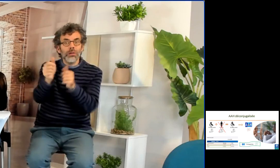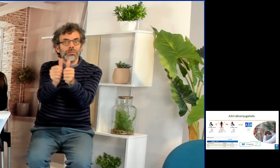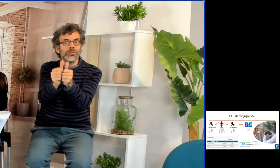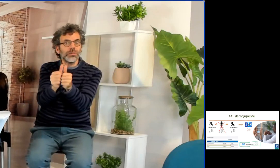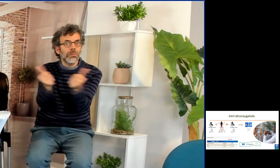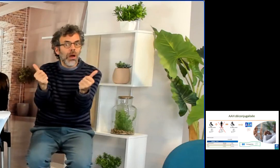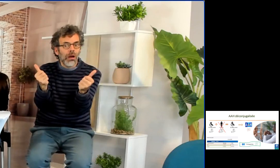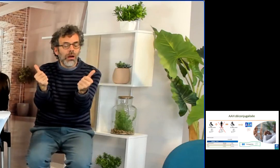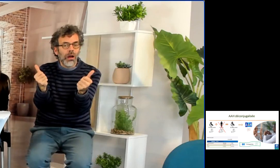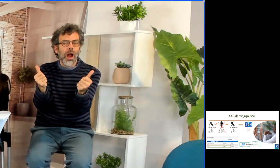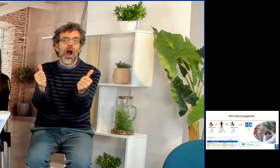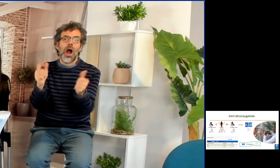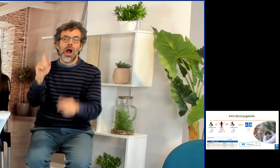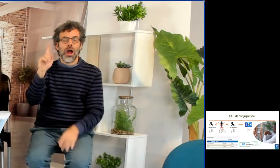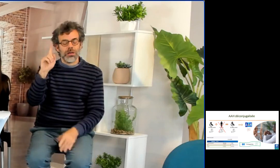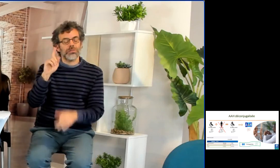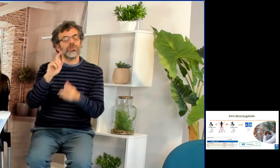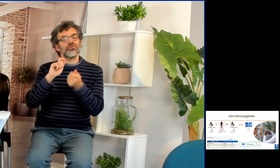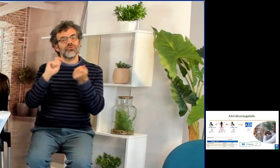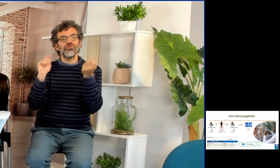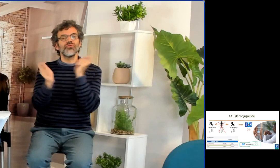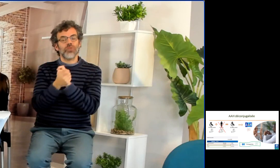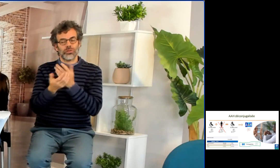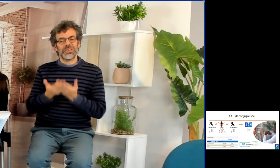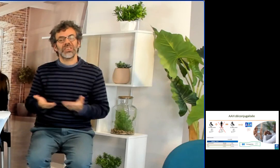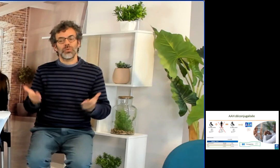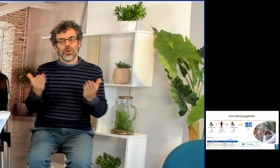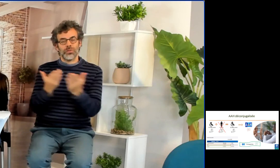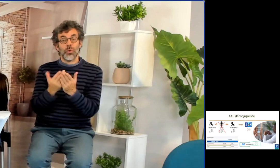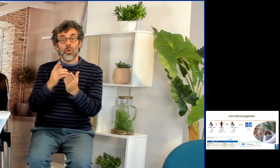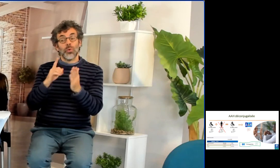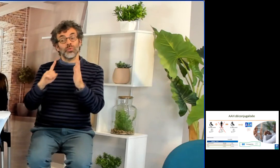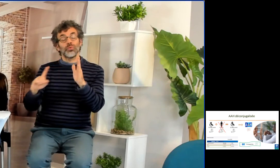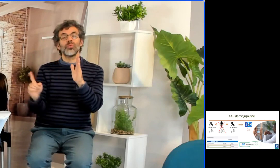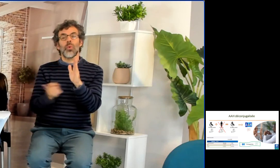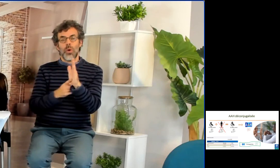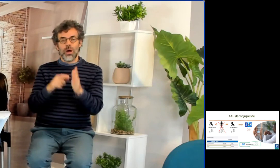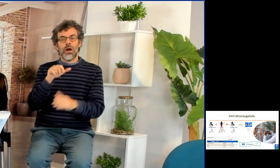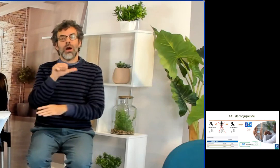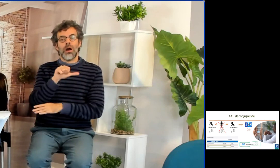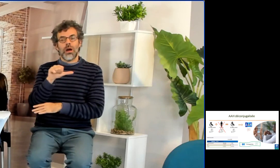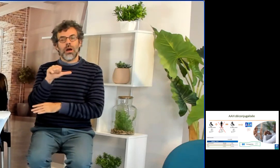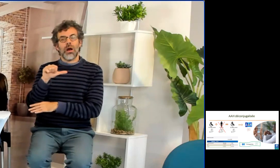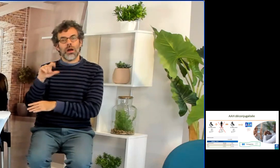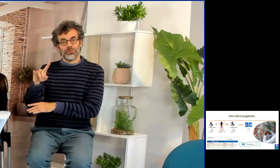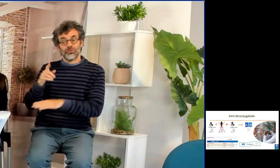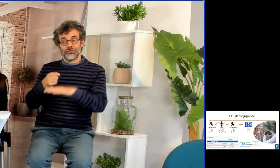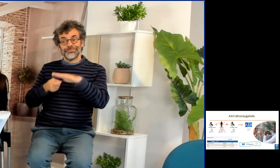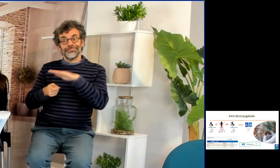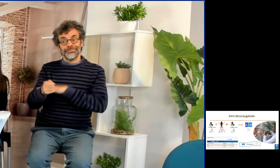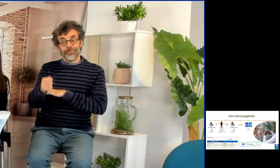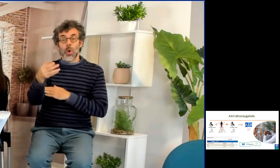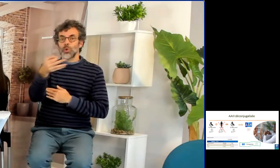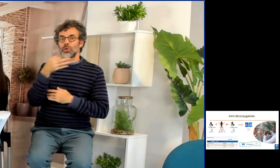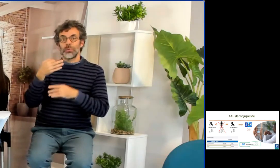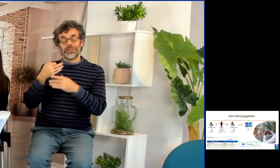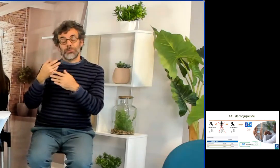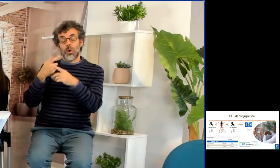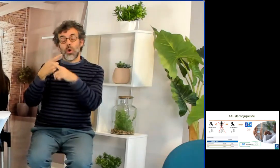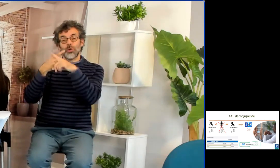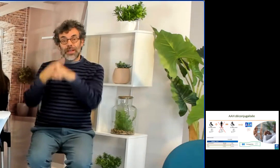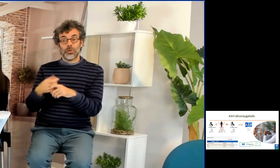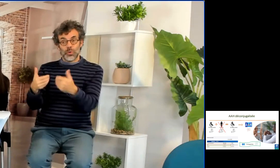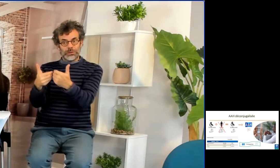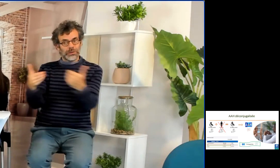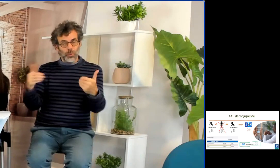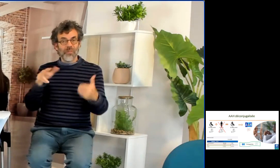monsieur, eh bien là, votre droit à AAH sera automatiquement recalculé en mode déconjugalisé. Oui, et rappelons